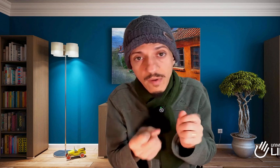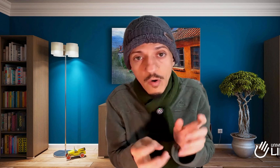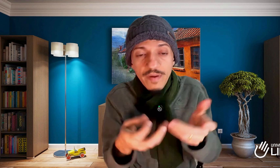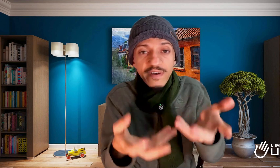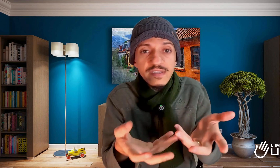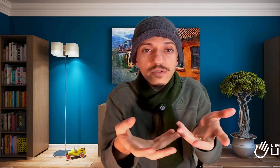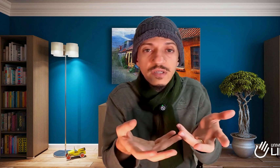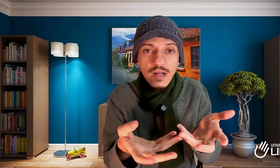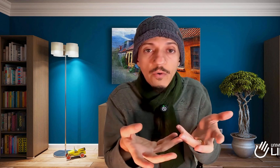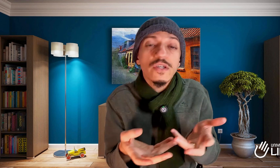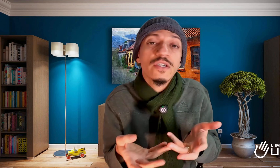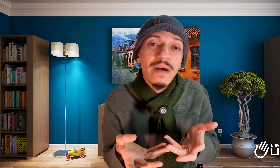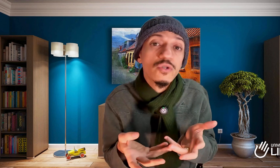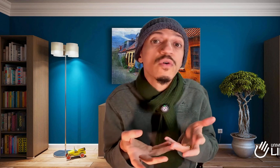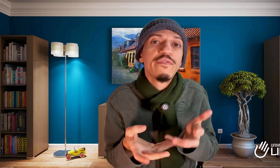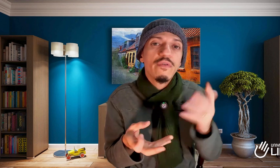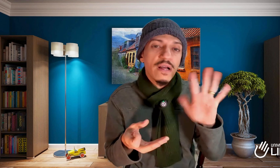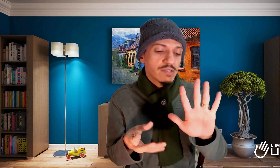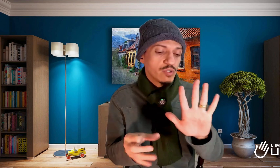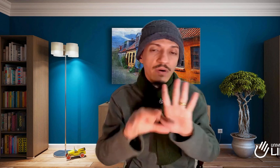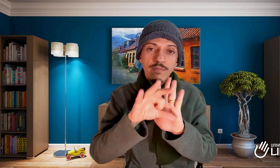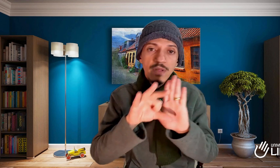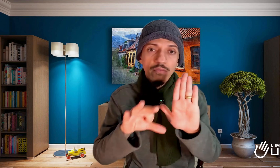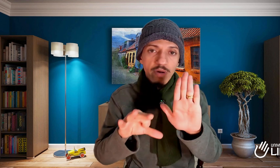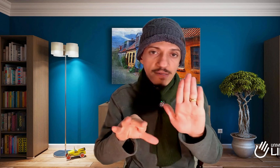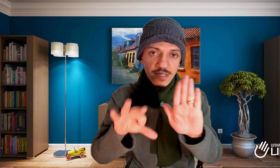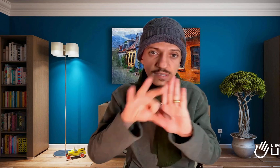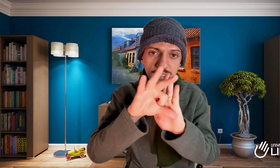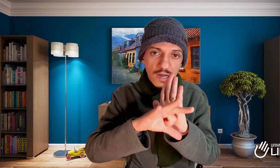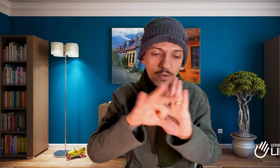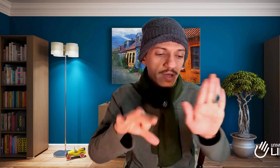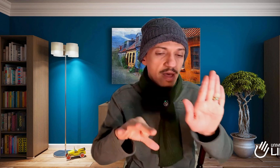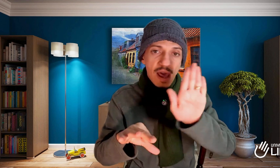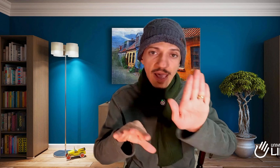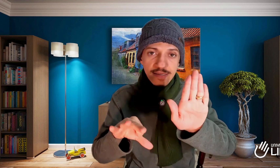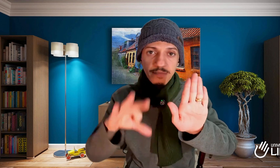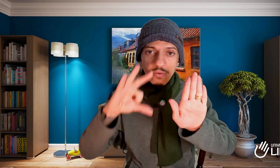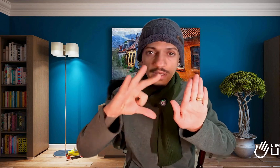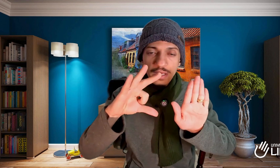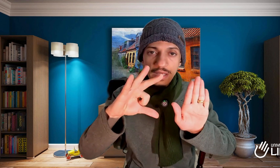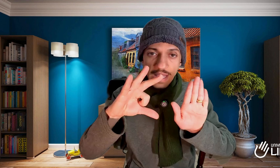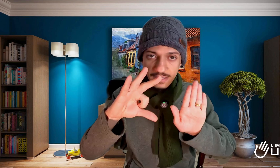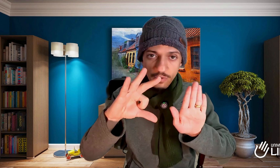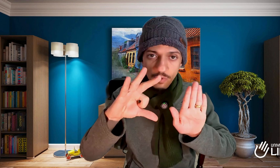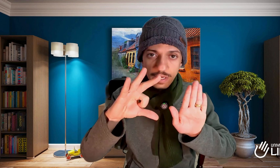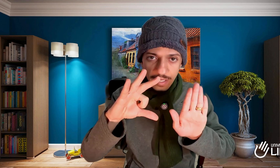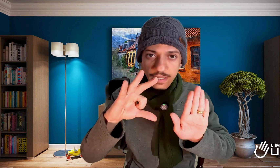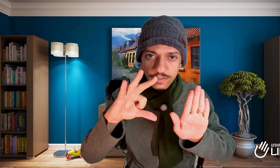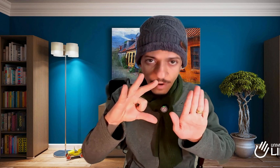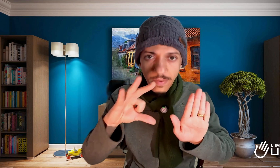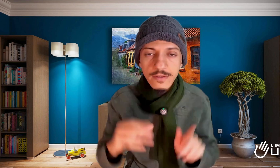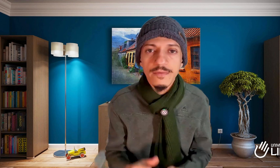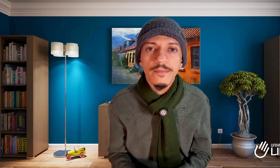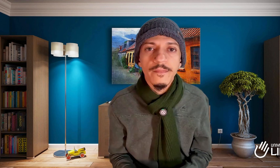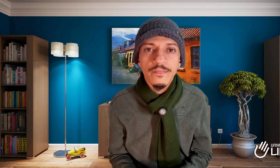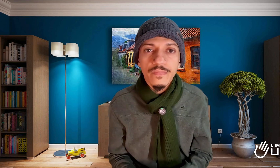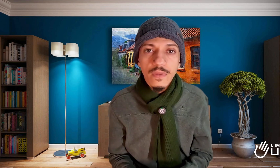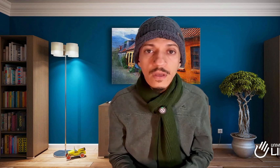para fazer o sinal? Isso é chamado de configuração de mão. Então, no caso desse sinal, é essa mão aqui e essa outra aqui nesse formato. O